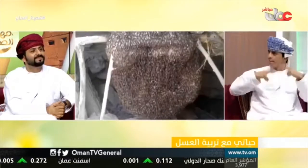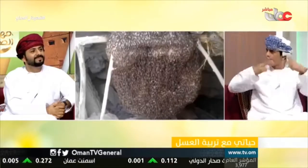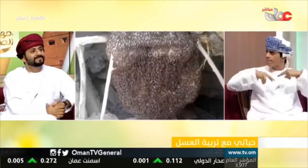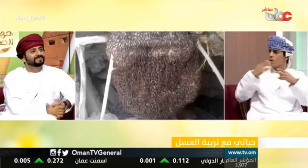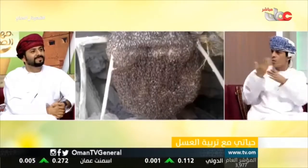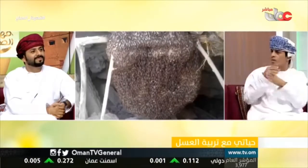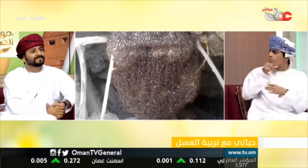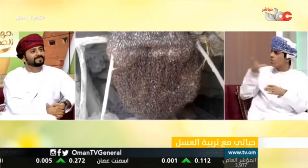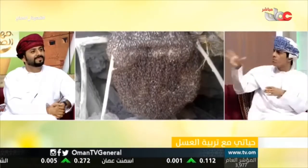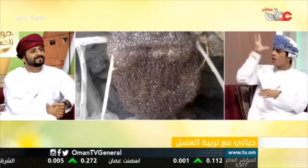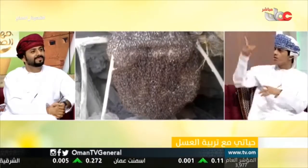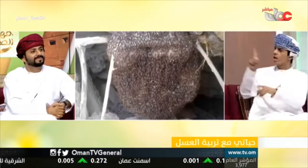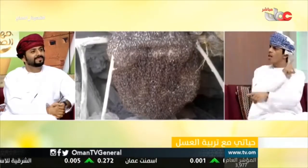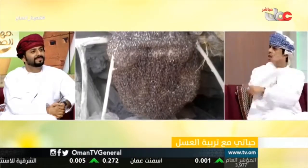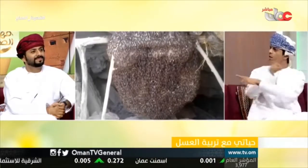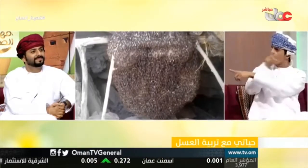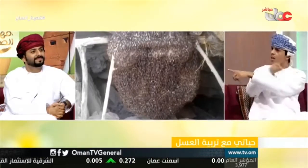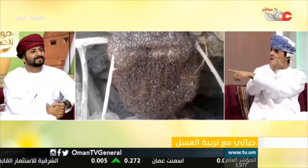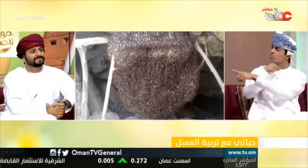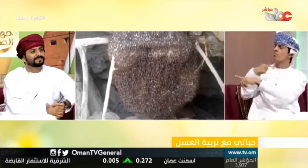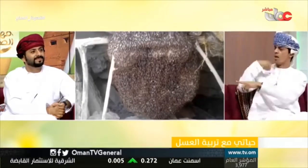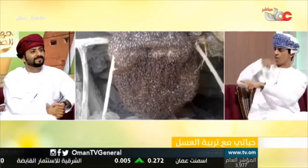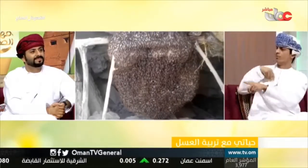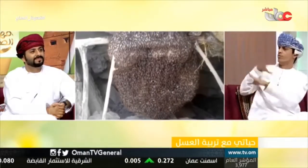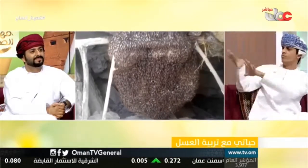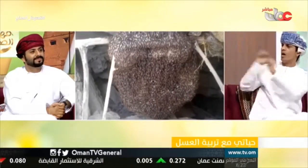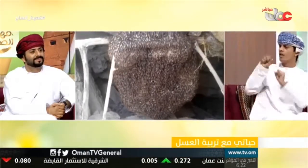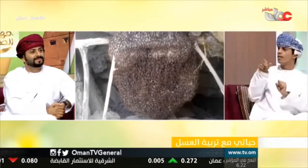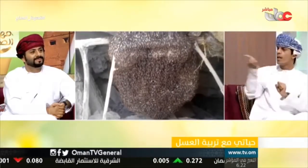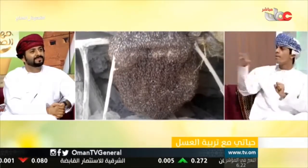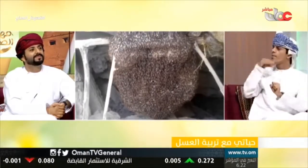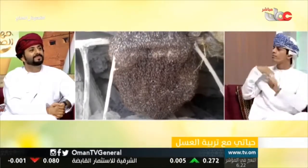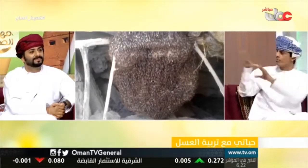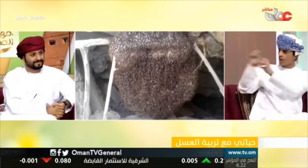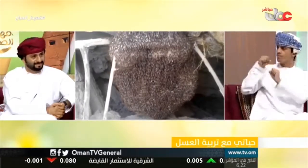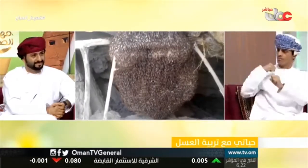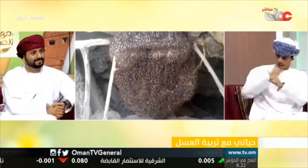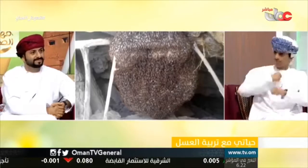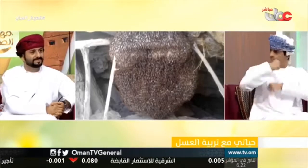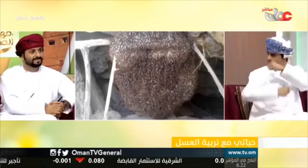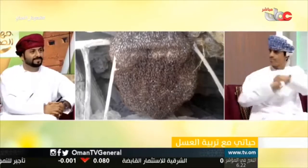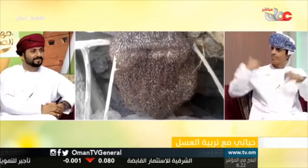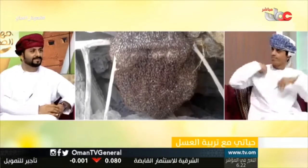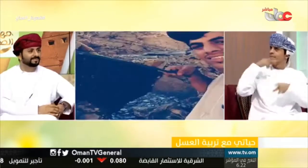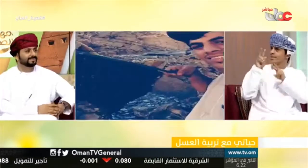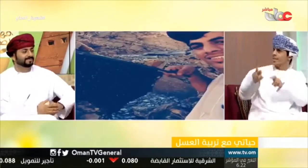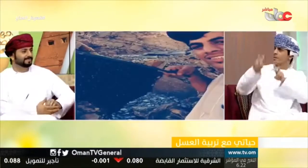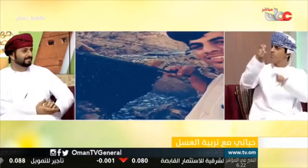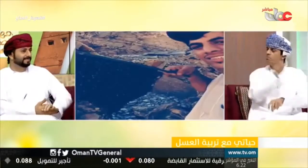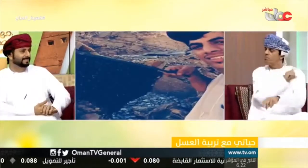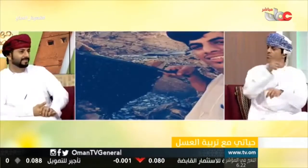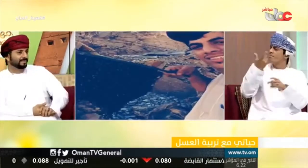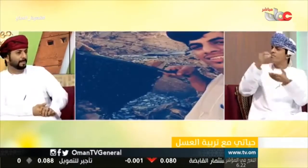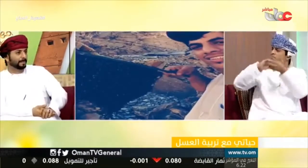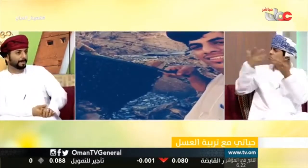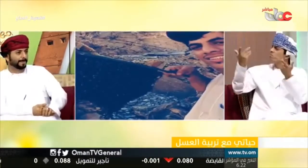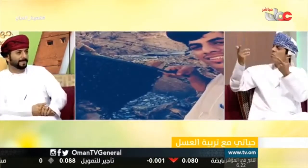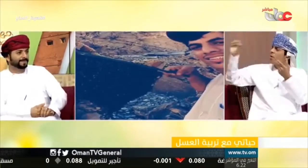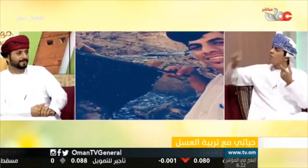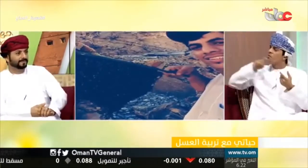لدي مهارات أيضا في بعض الناس أنا أشاهدهم هم يبحثون عن خلية، ولذلك أنا نفس الشيء نفس